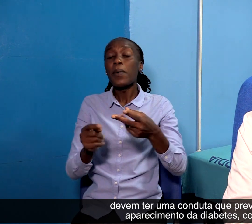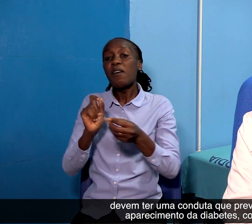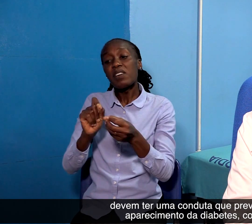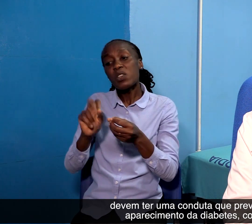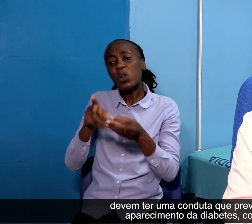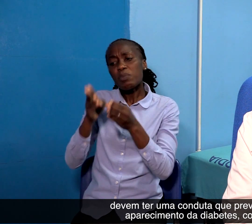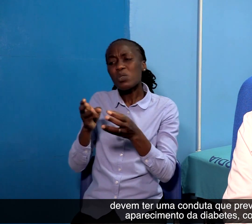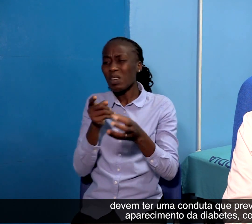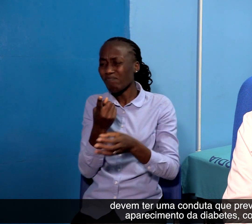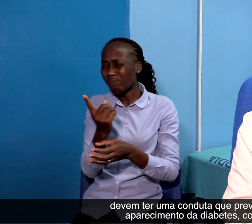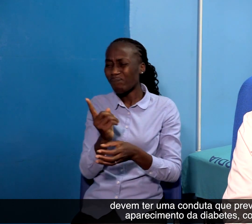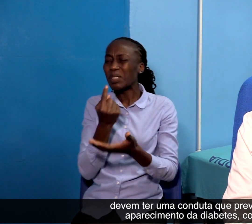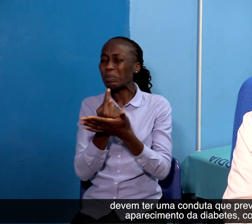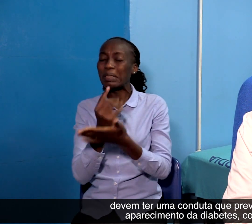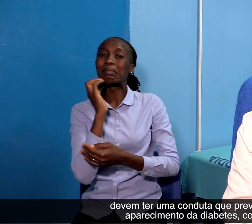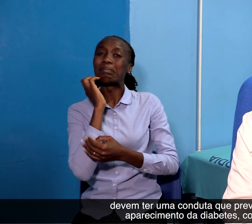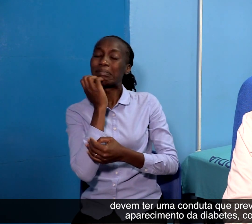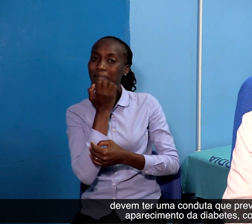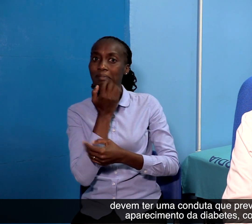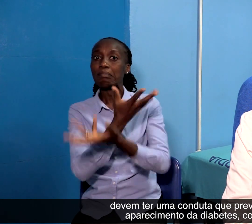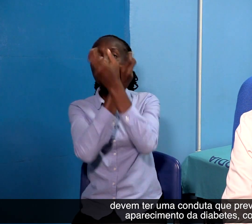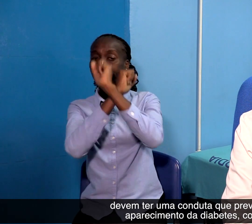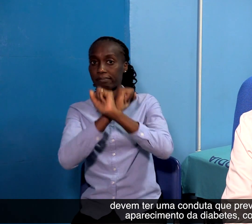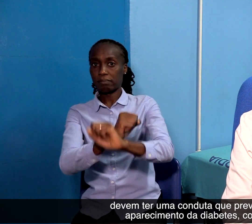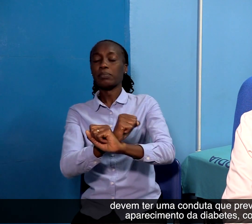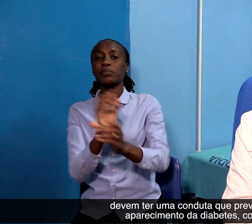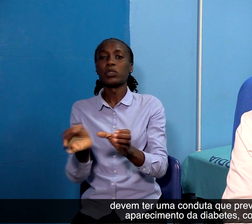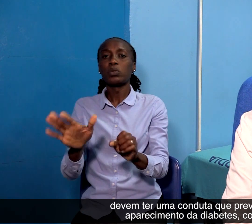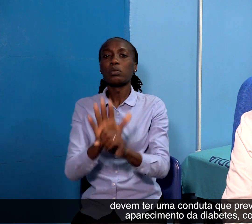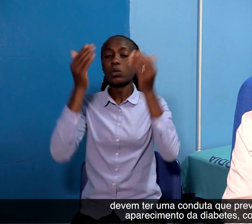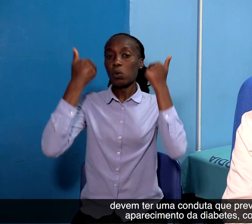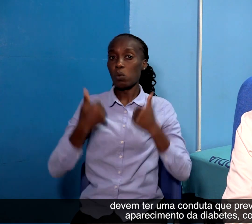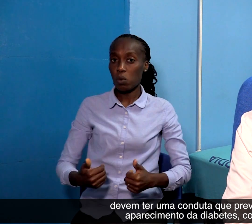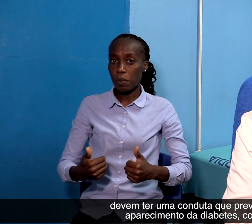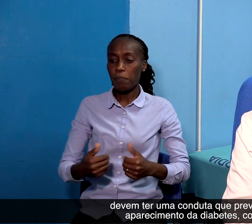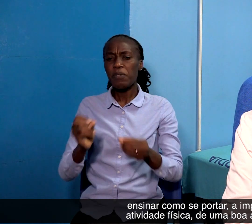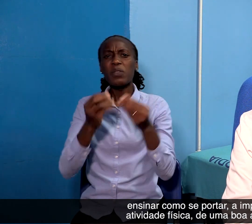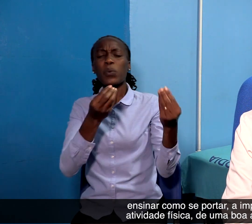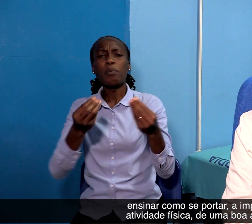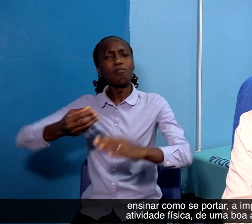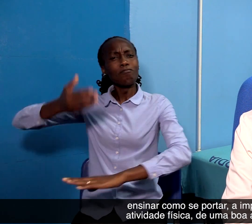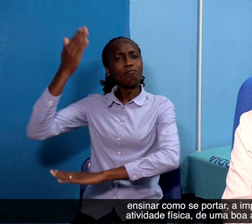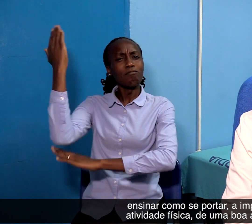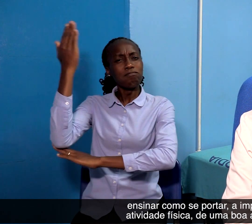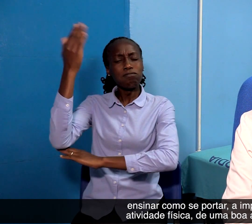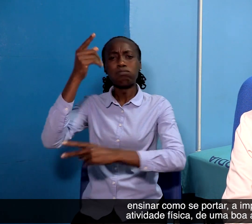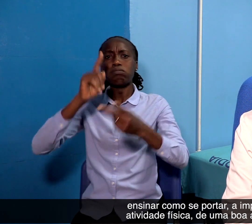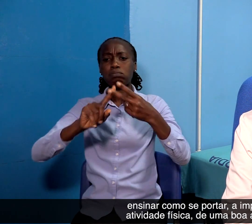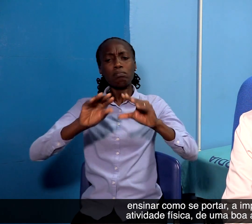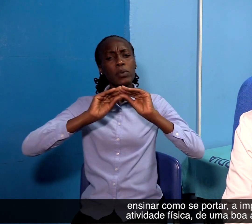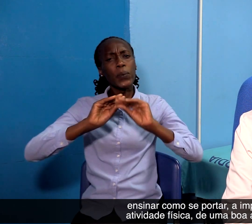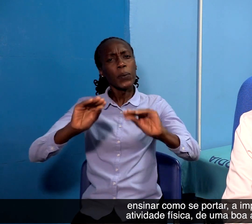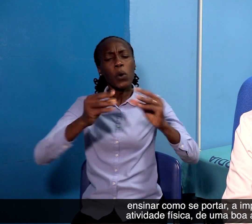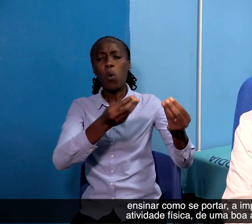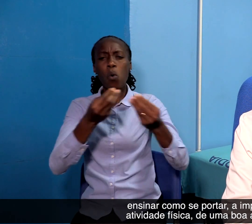ter uma conduta que previna o aparecimento de diabetes, e fazemos isto com palestras, ensinar como se